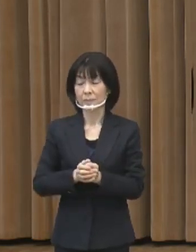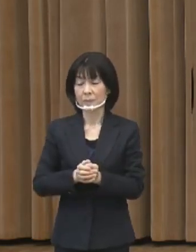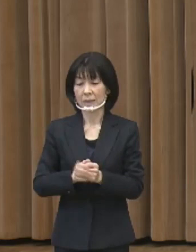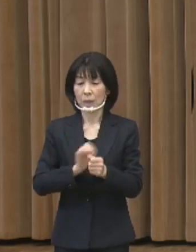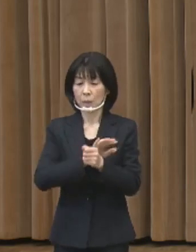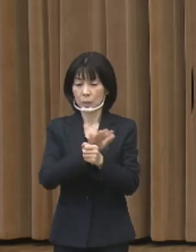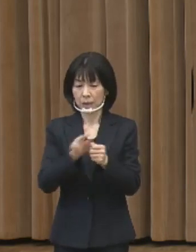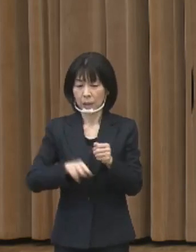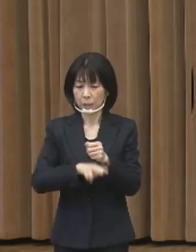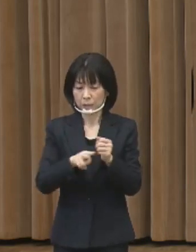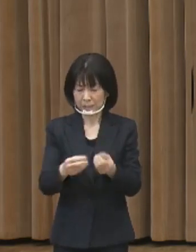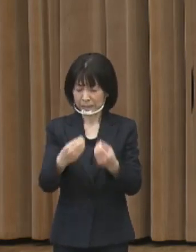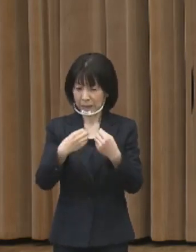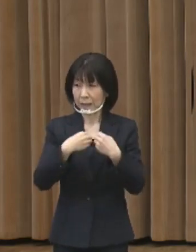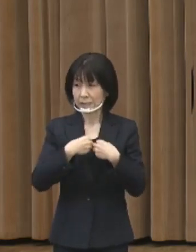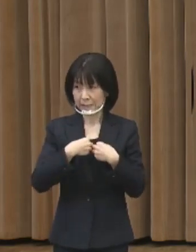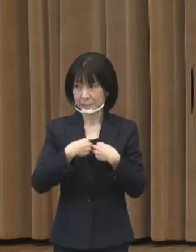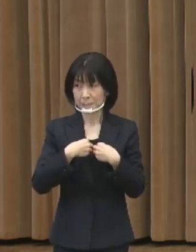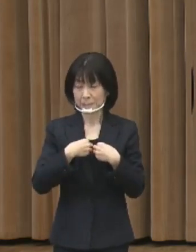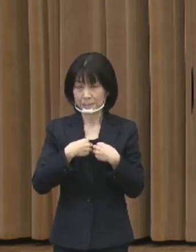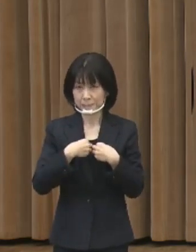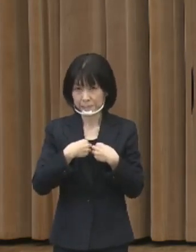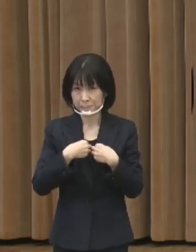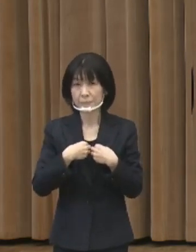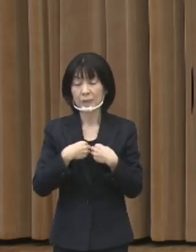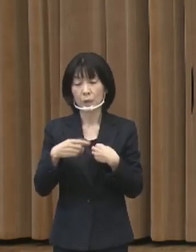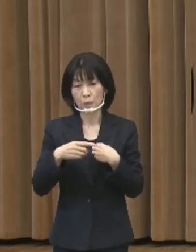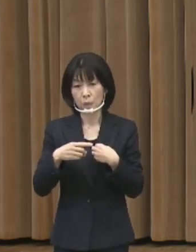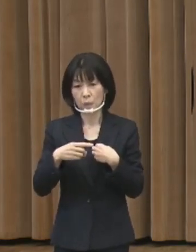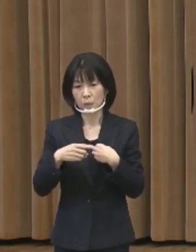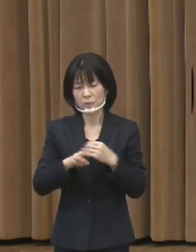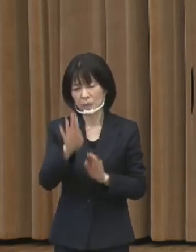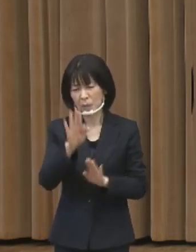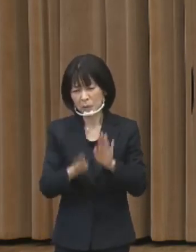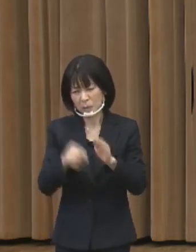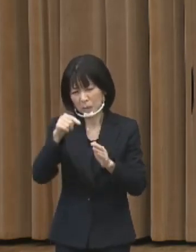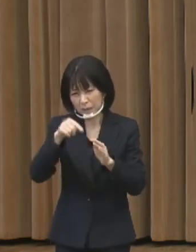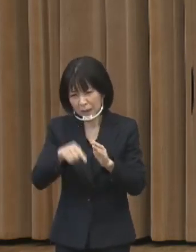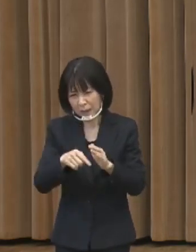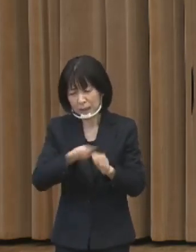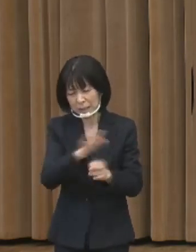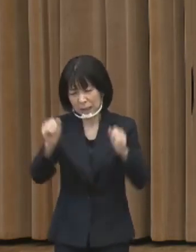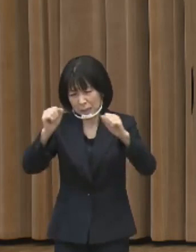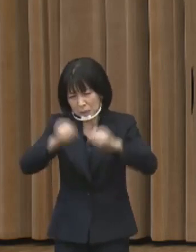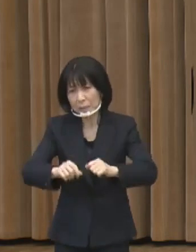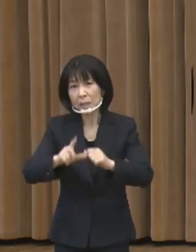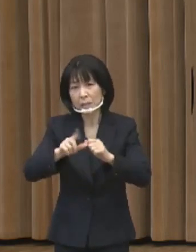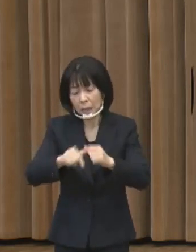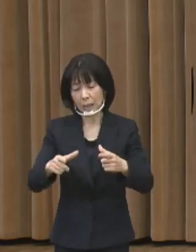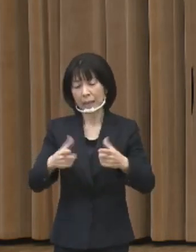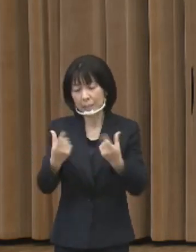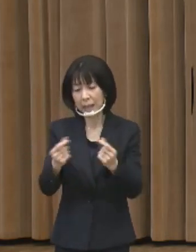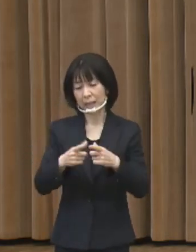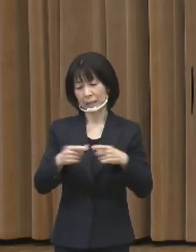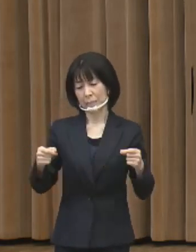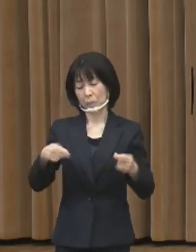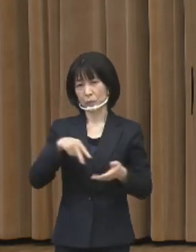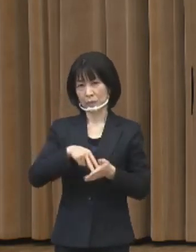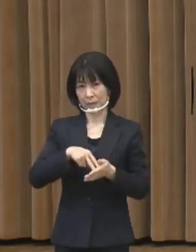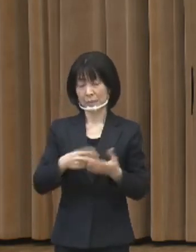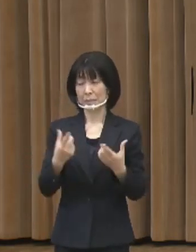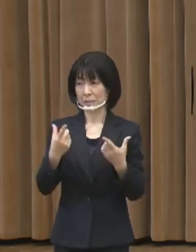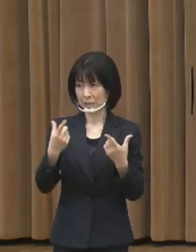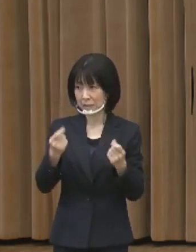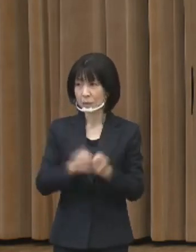ナウイルス感染症の環境が許すのであれば、やはり日本としてはしっか